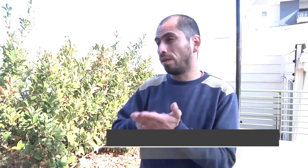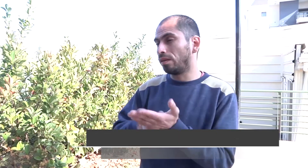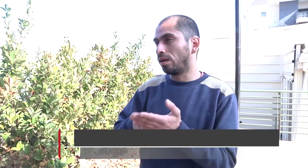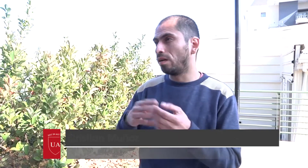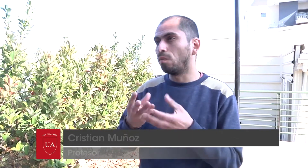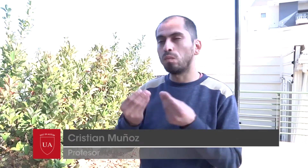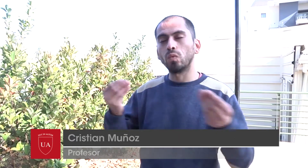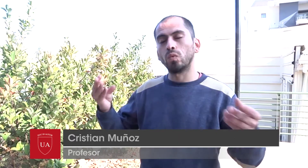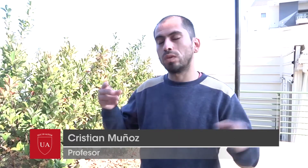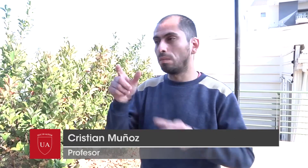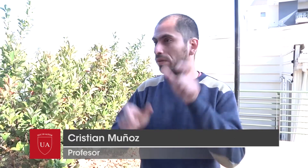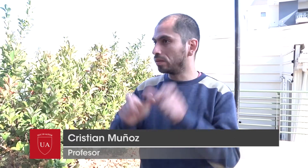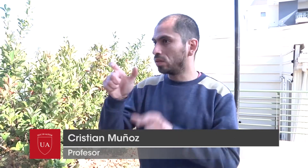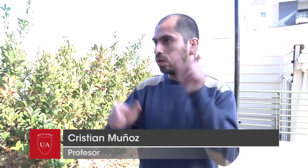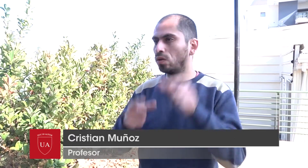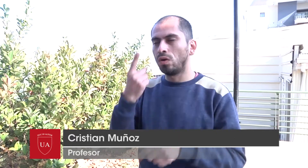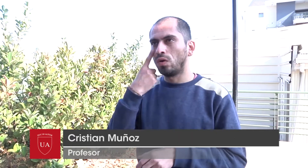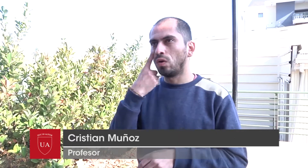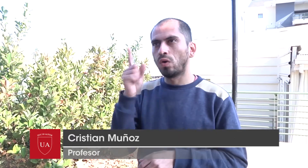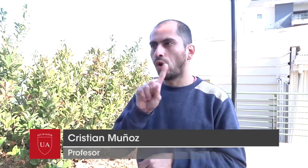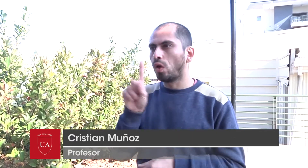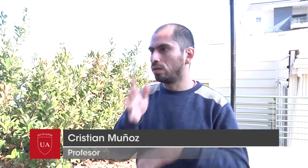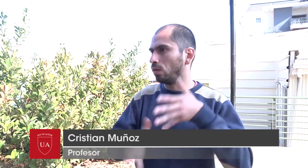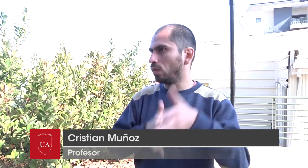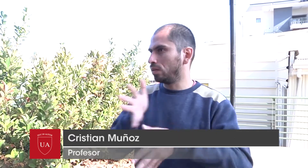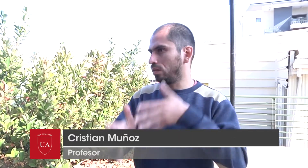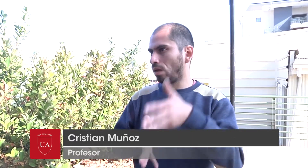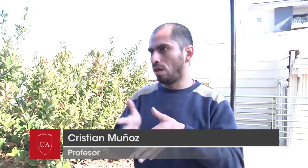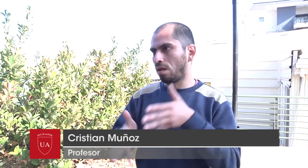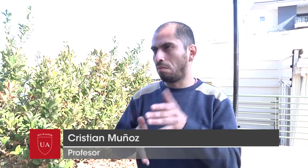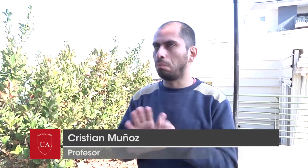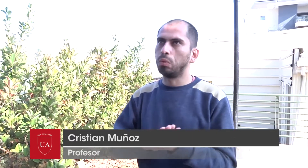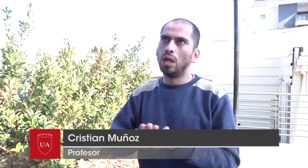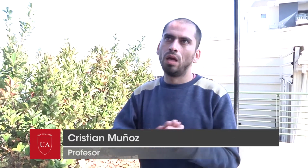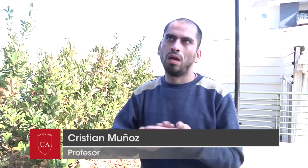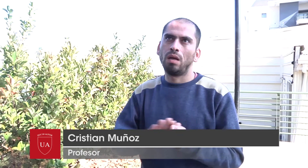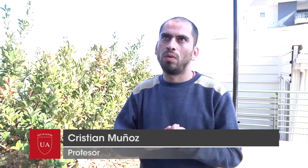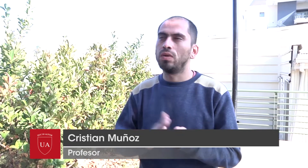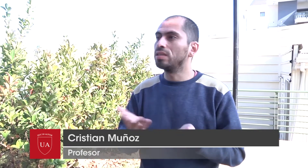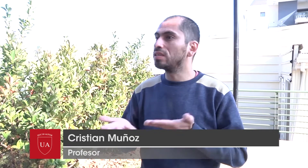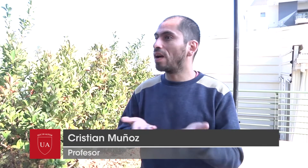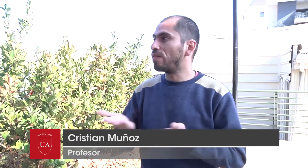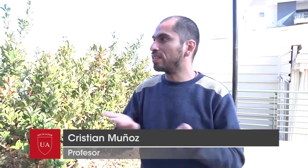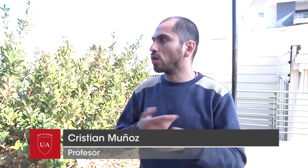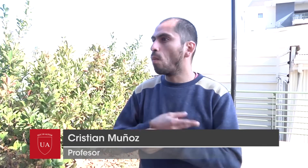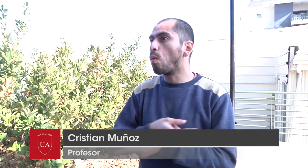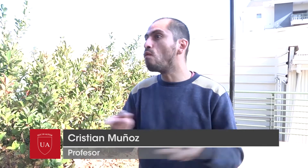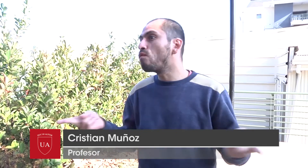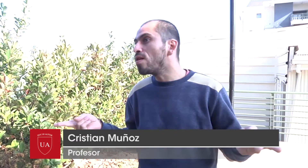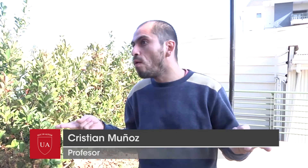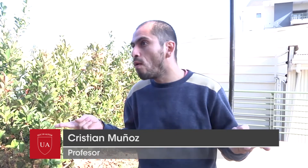Sí, es verdad. Existen muchas personas que no conocen la lengua de señas. Por ejemplo, en las